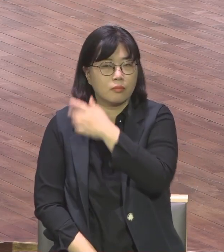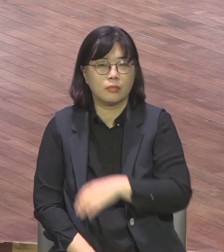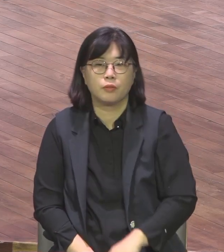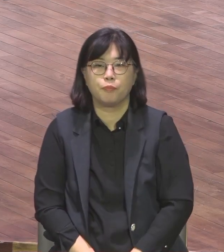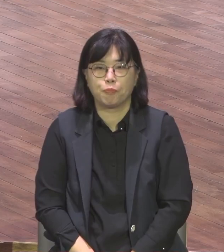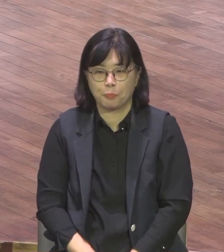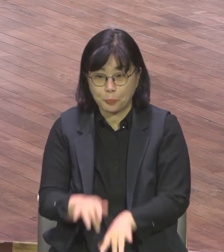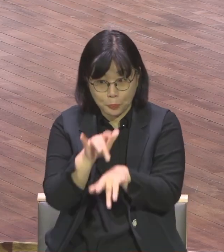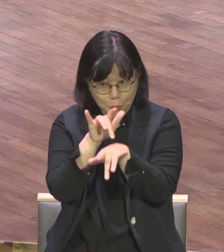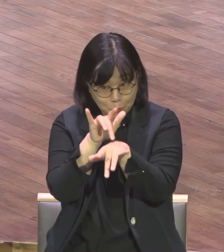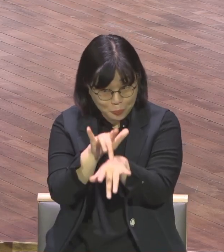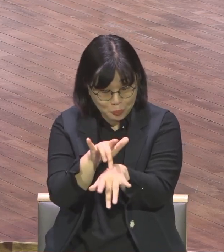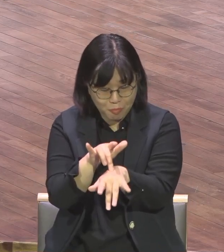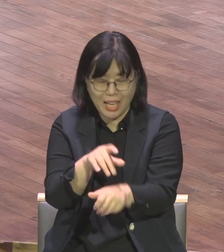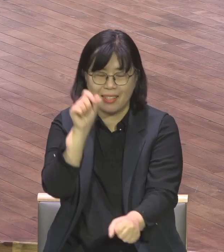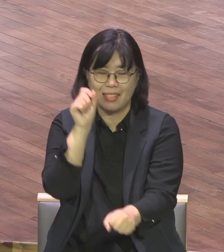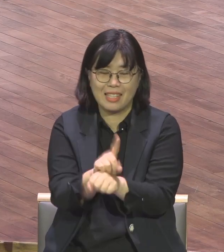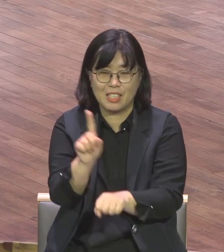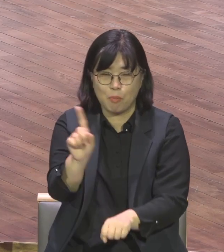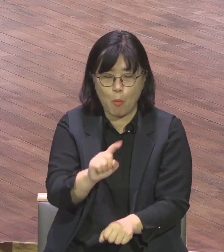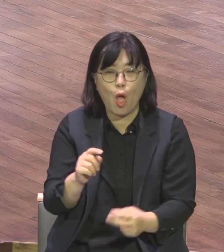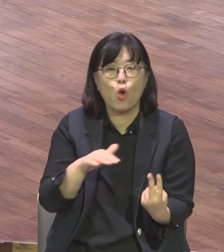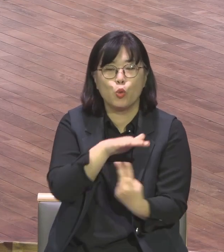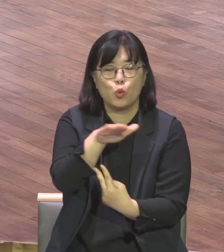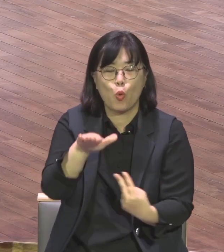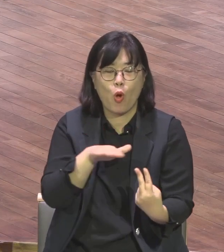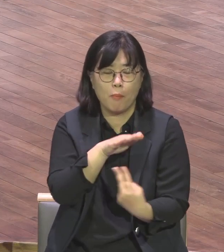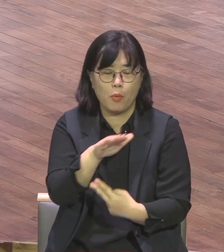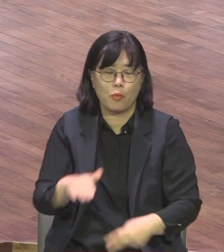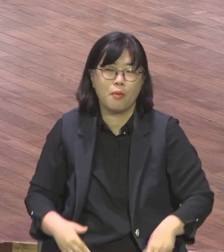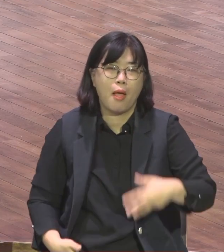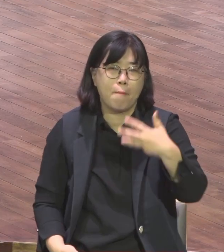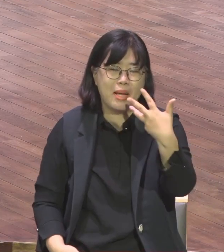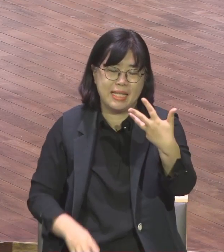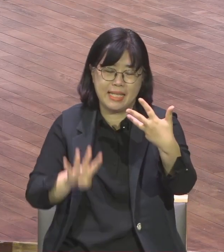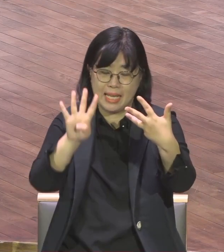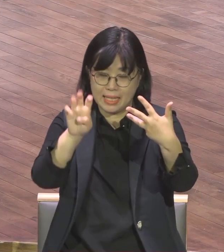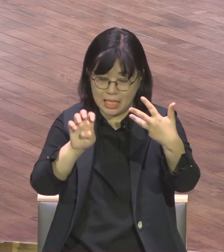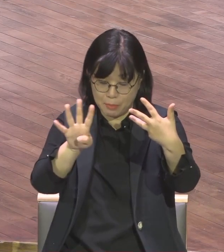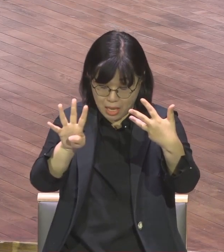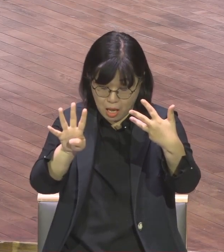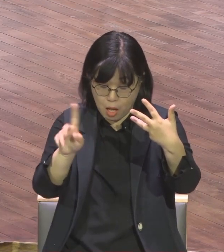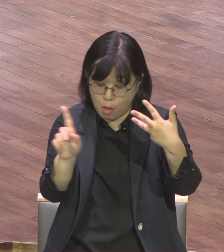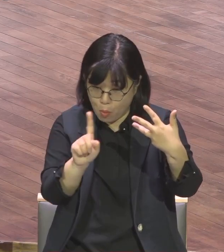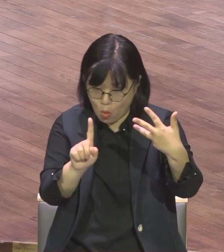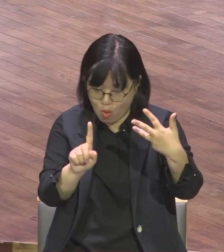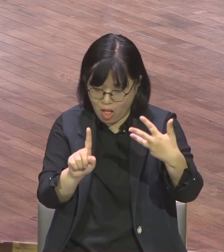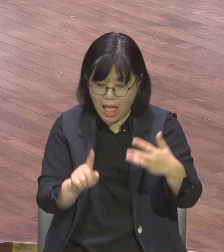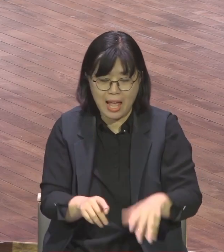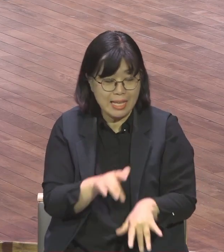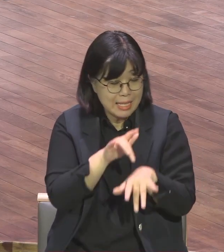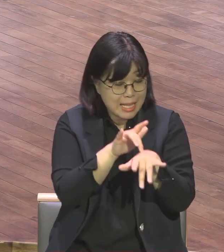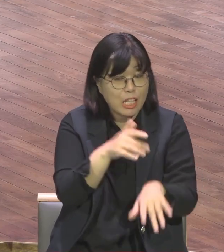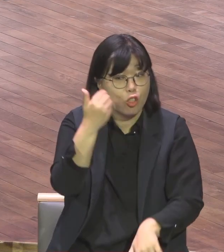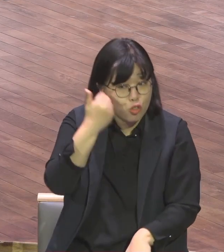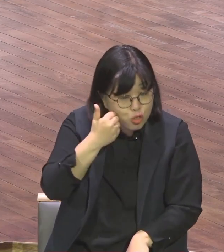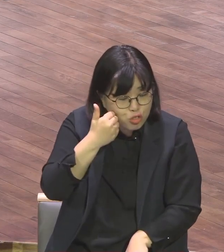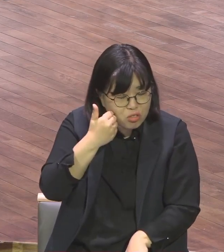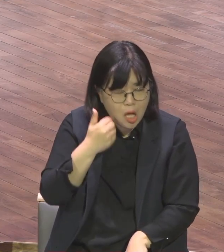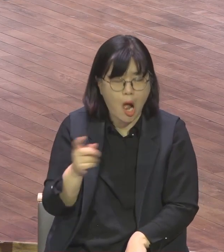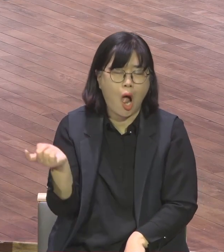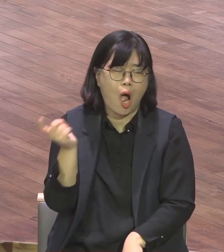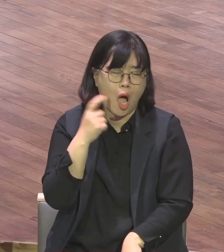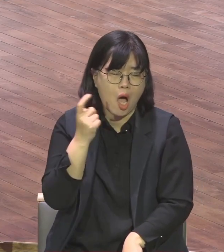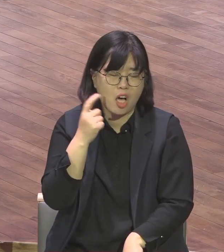사탄의 특징은요, 요한복음 8장 44절에 뭐라 그랬어요? 거짓의 아비 그랬어요. 거짓의 아비. 이 거짓과